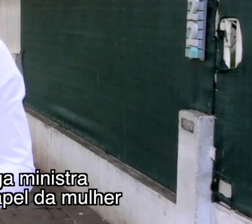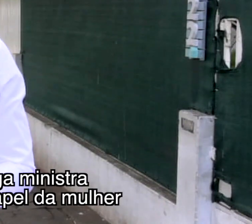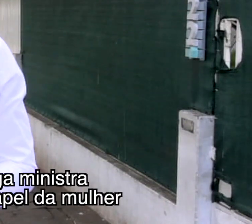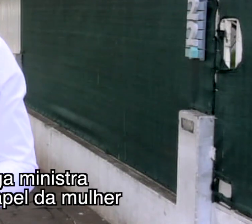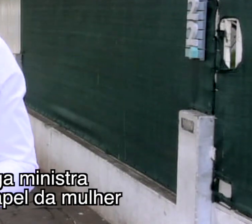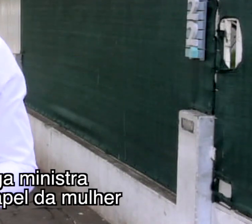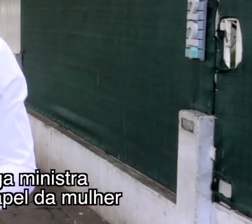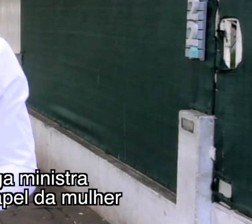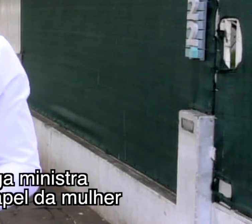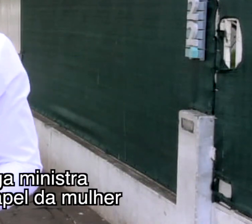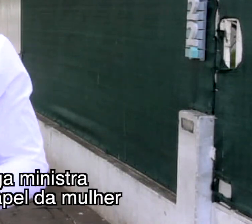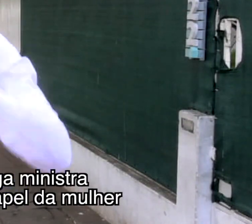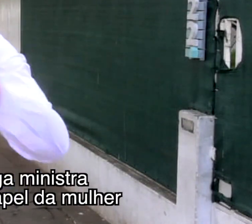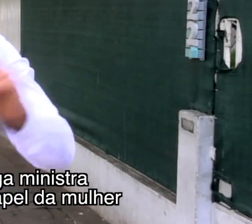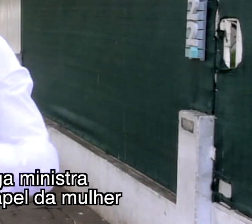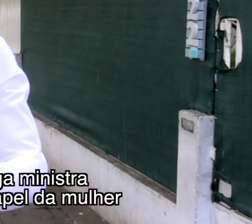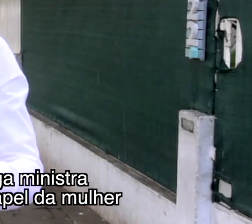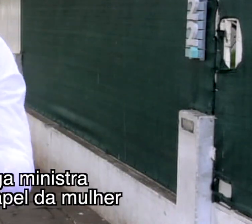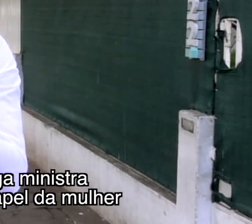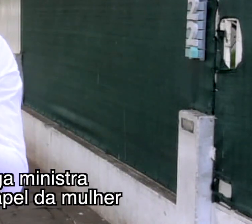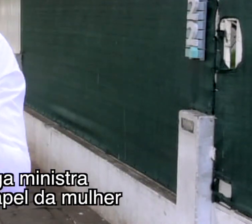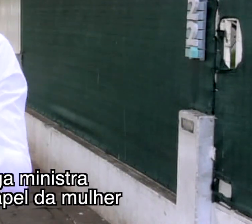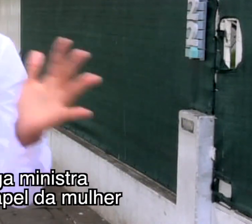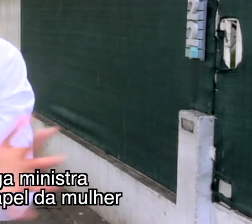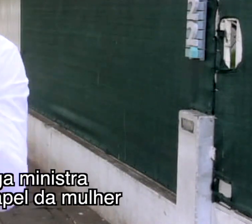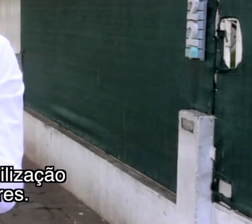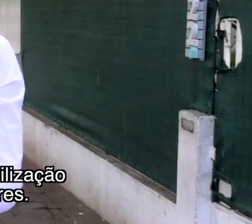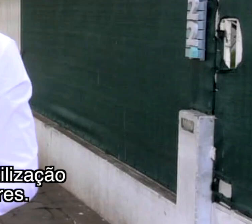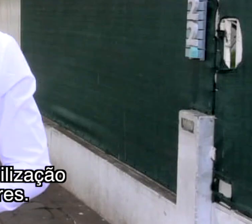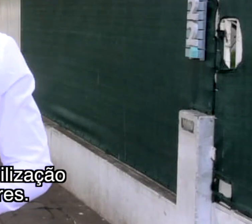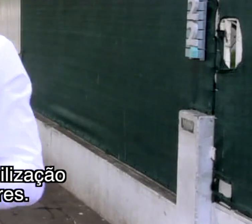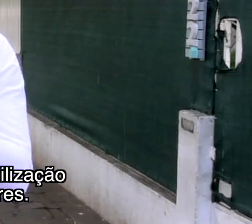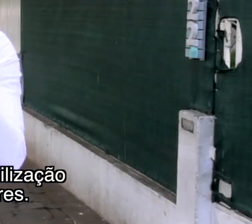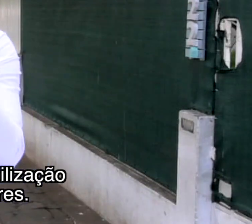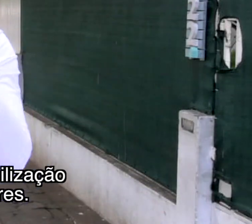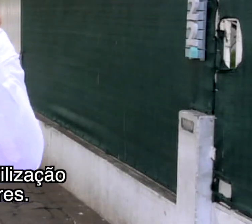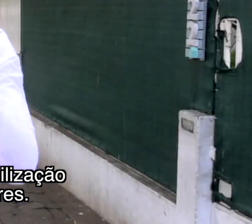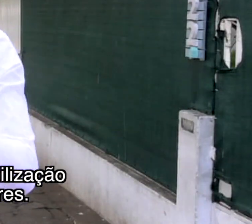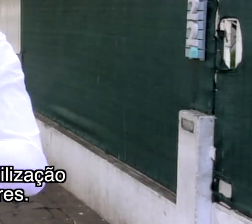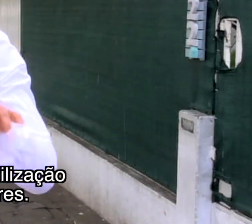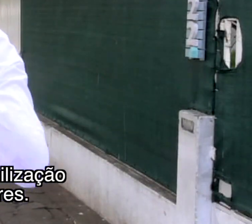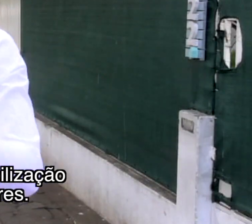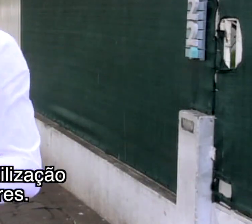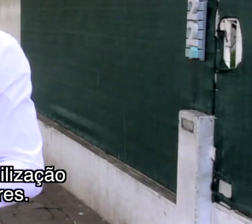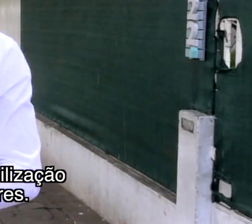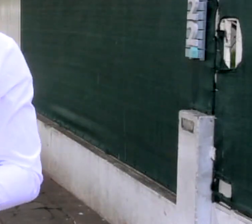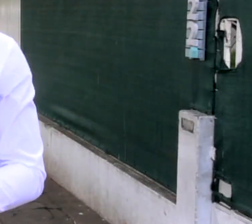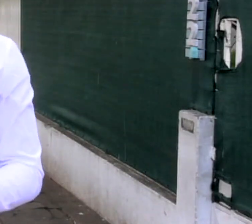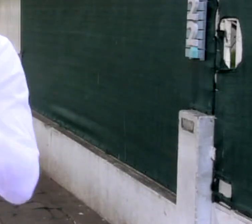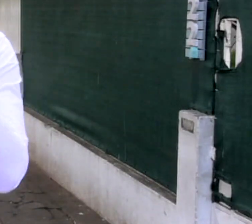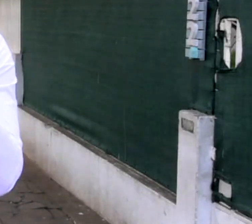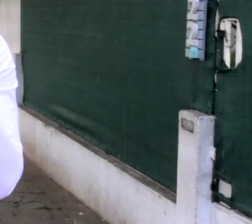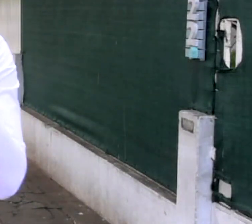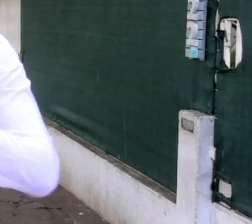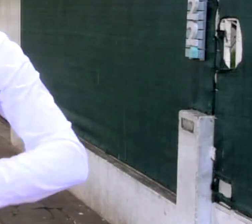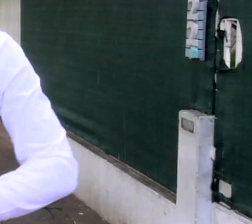Conceita Sortane, antiga ministra da Educação, destaca o papel da mulher empoderada na mobilização de outras